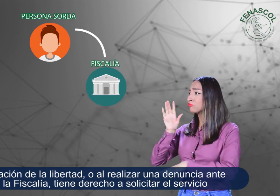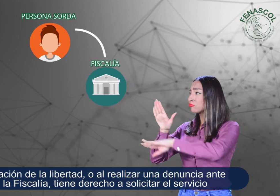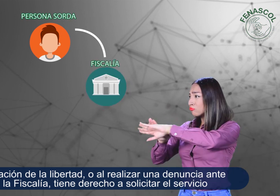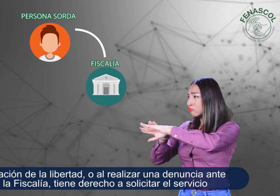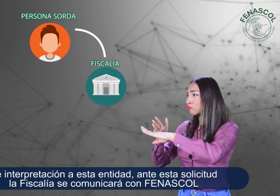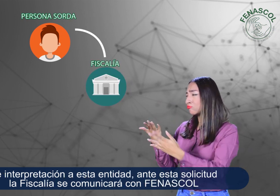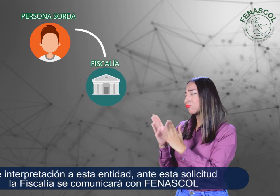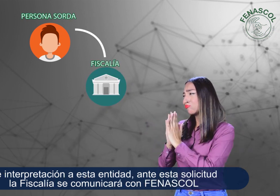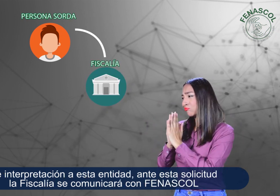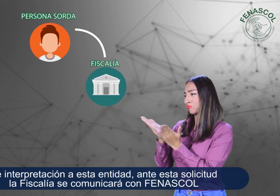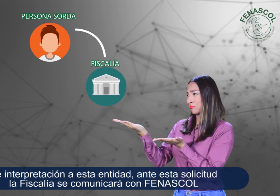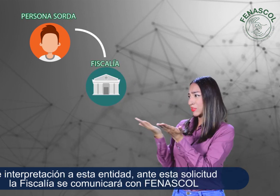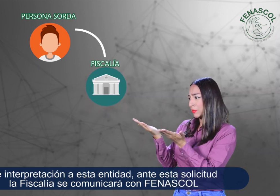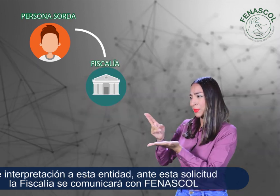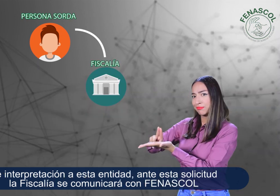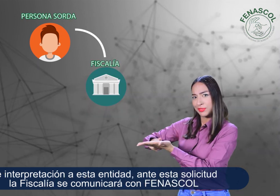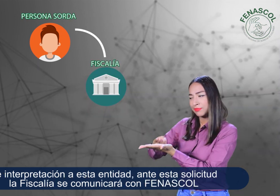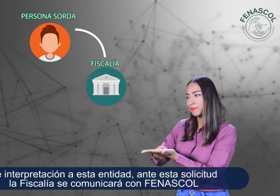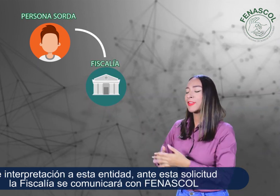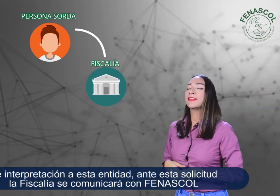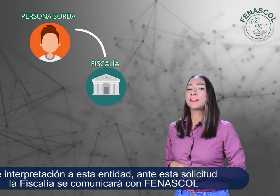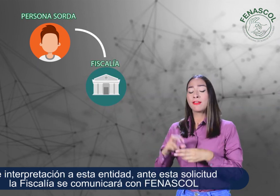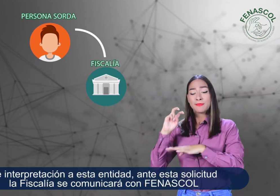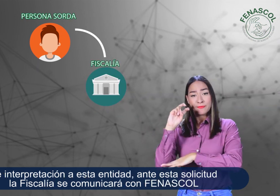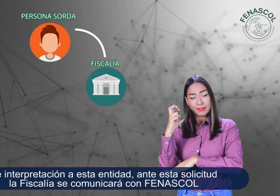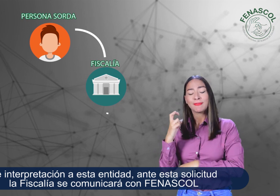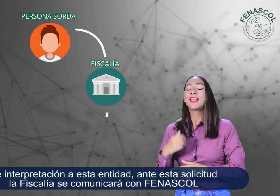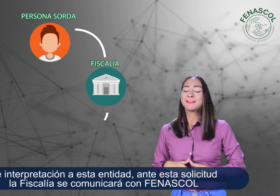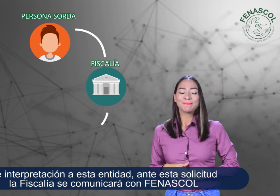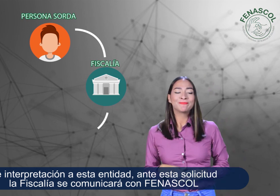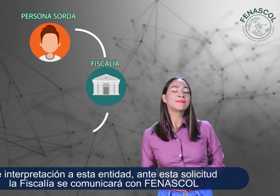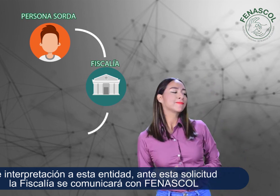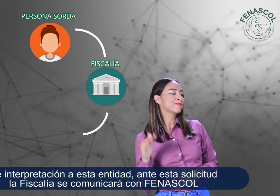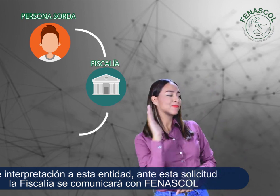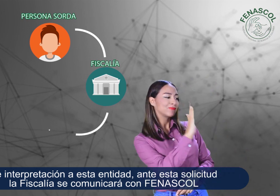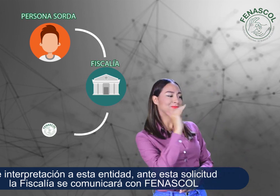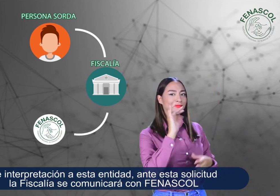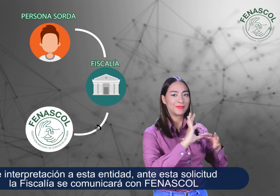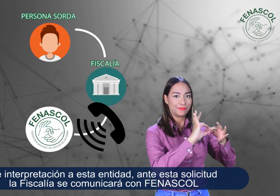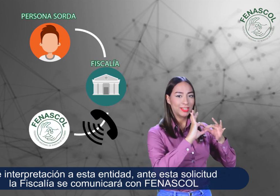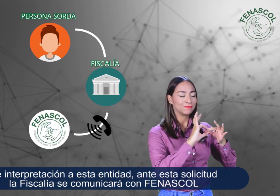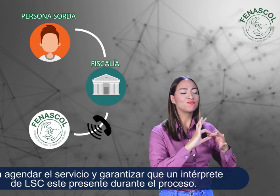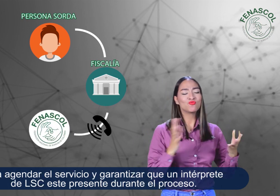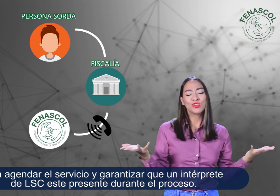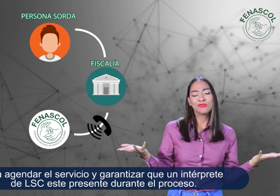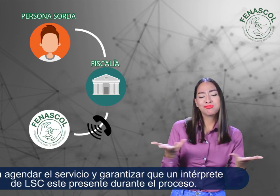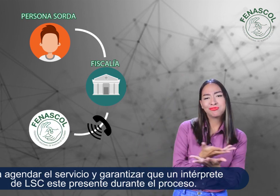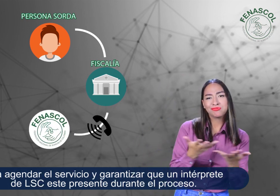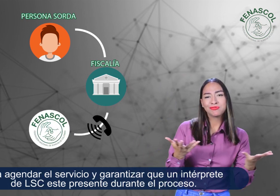servicio de interpretación a esta entidad. Ante esta solicitud, la Fiscalía se comunicará con FENASCOL para agendar el servicio y